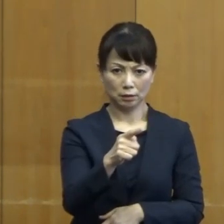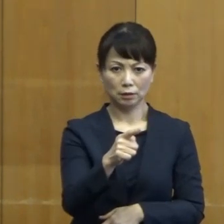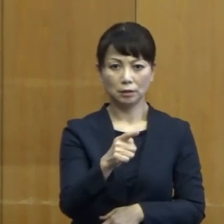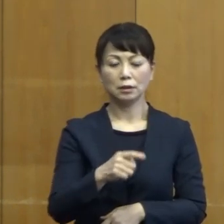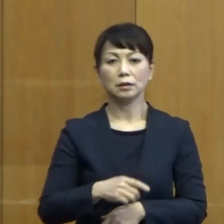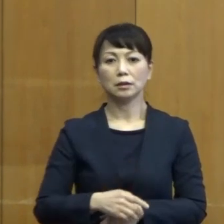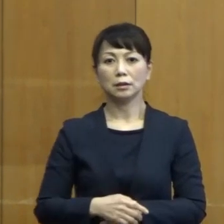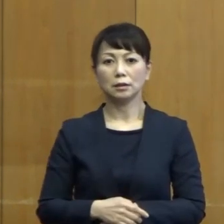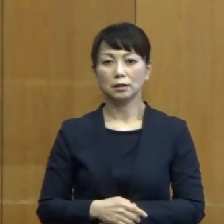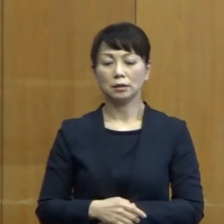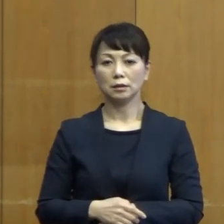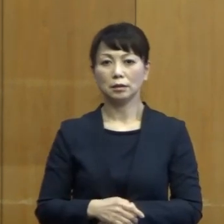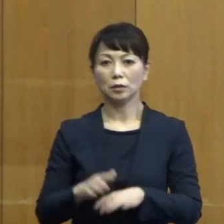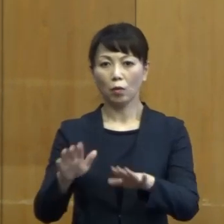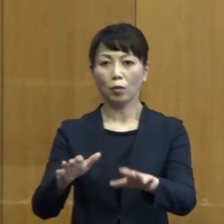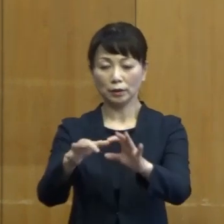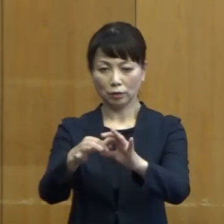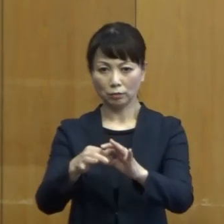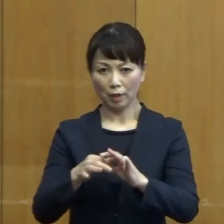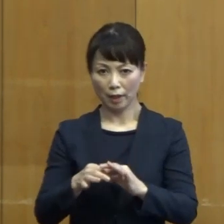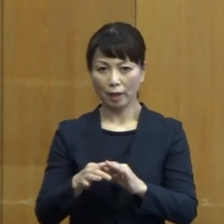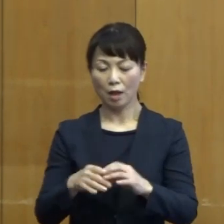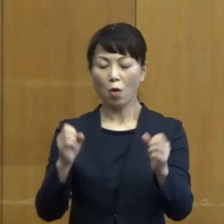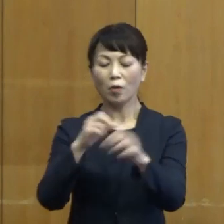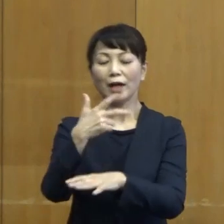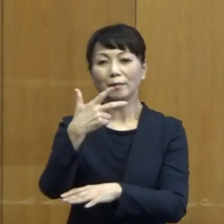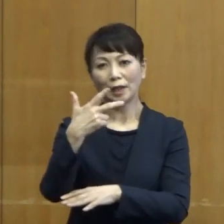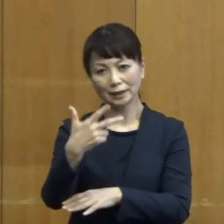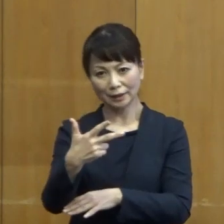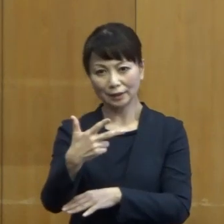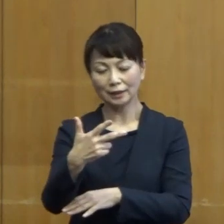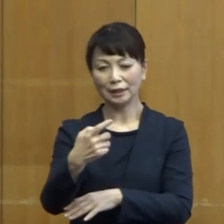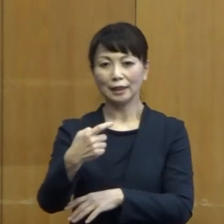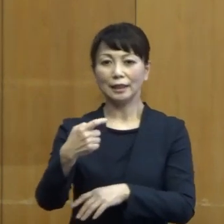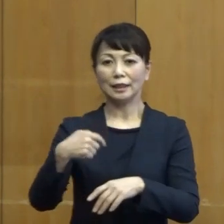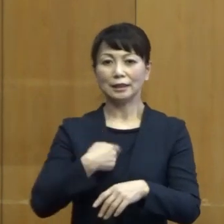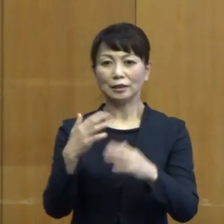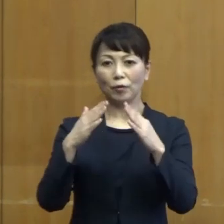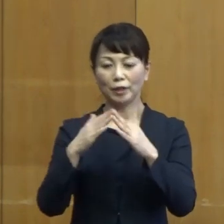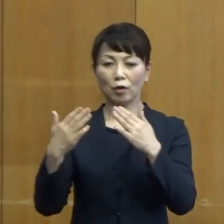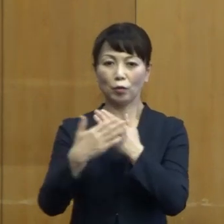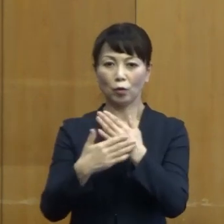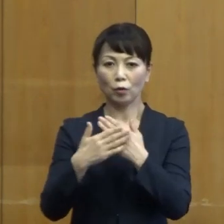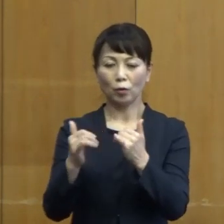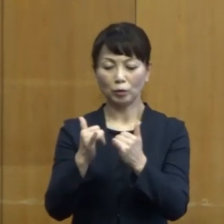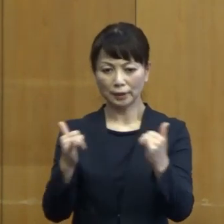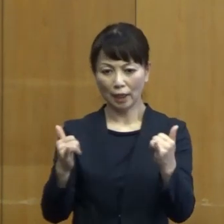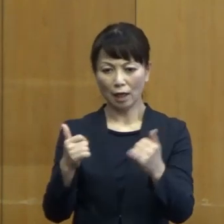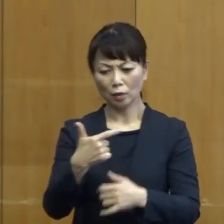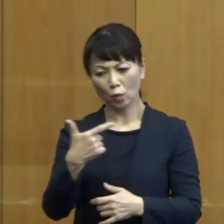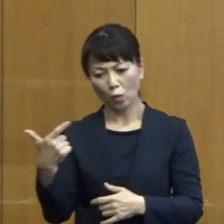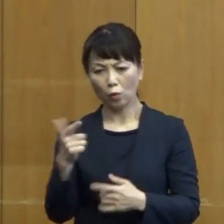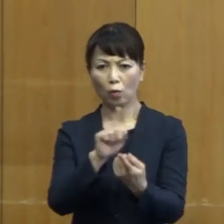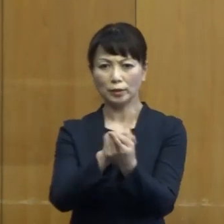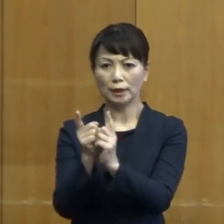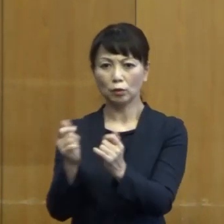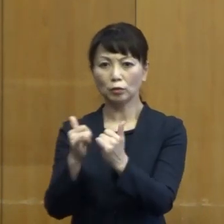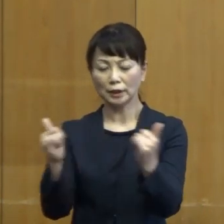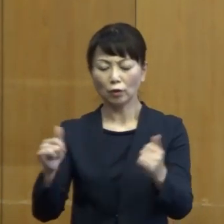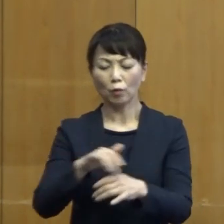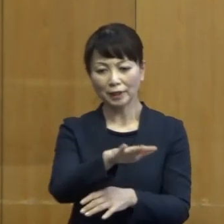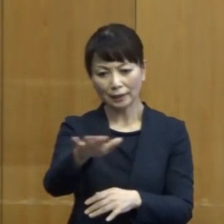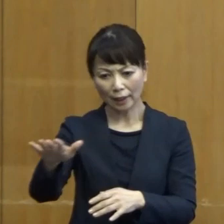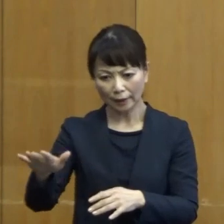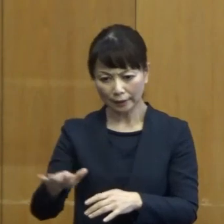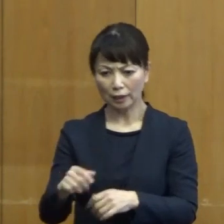。こうした事態を踏まえ、岡山市では自宅療養者や濃厚接触者の皆さんにきめ